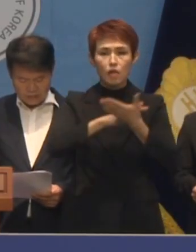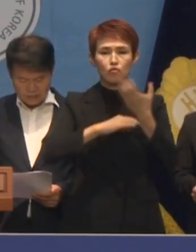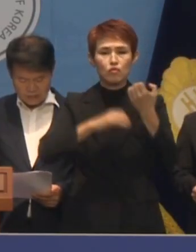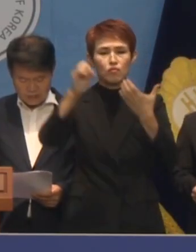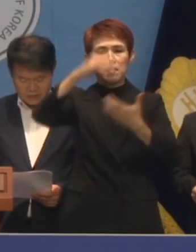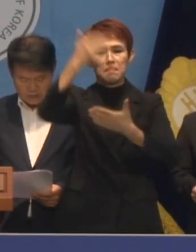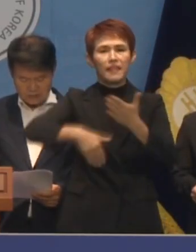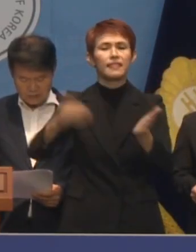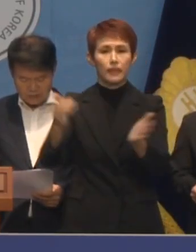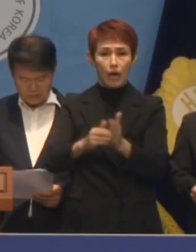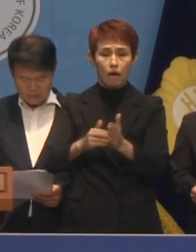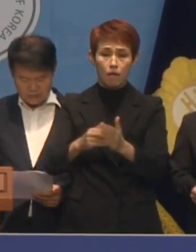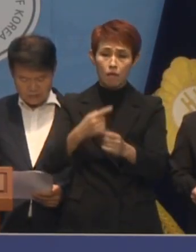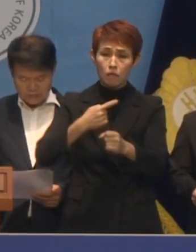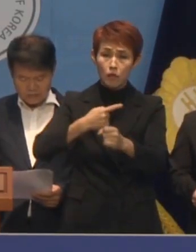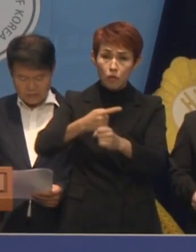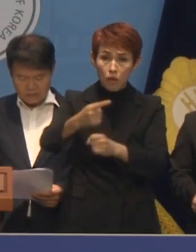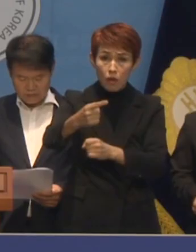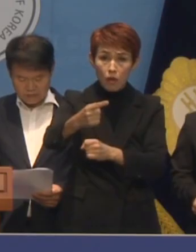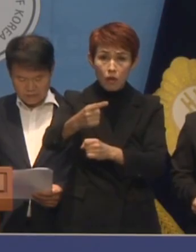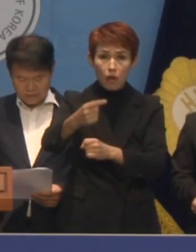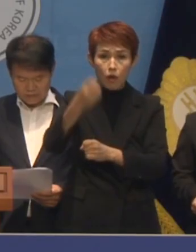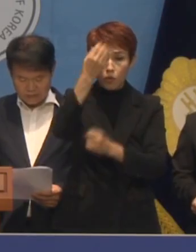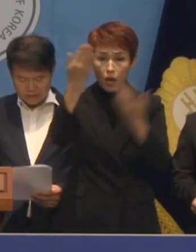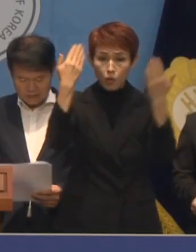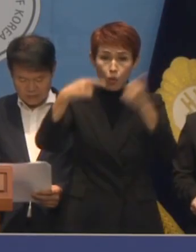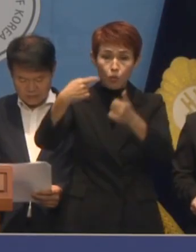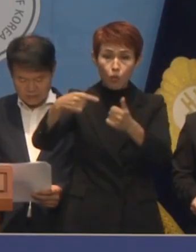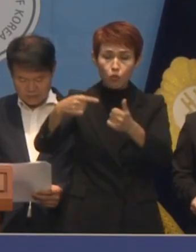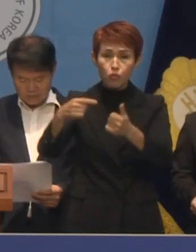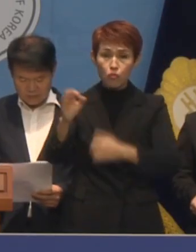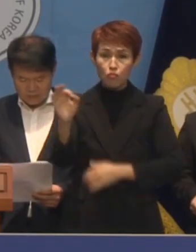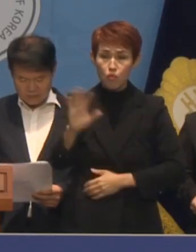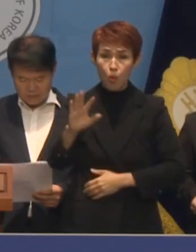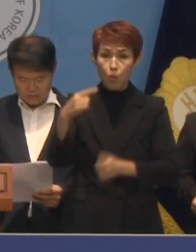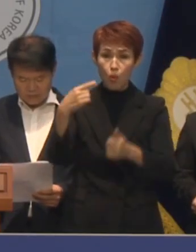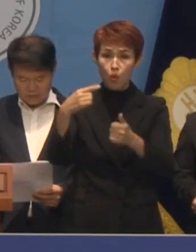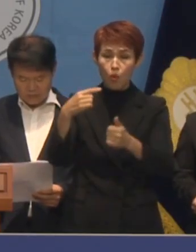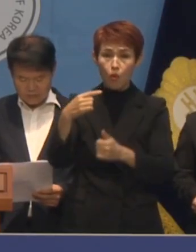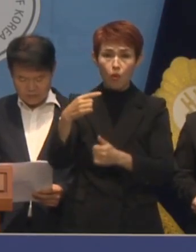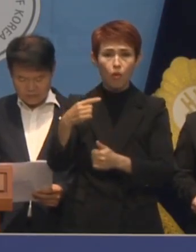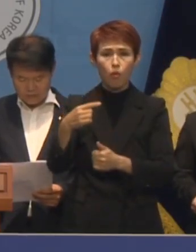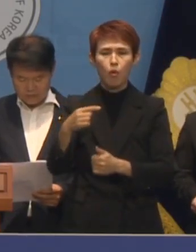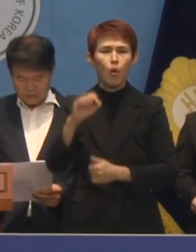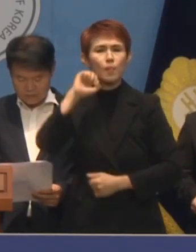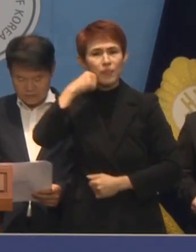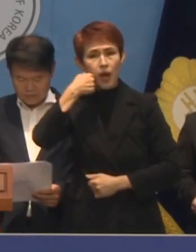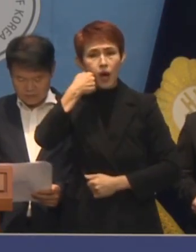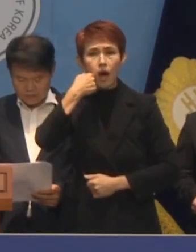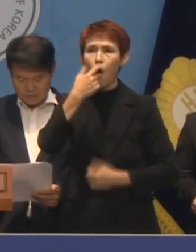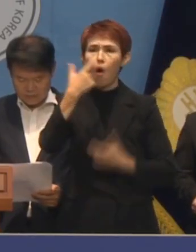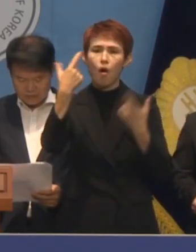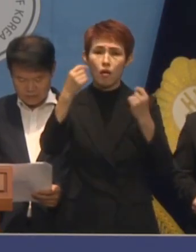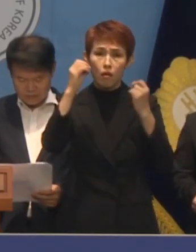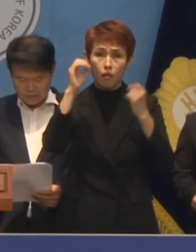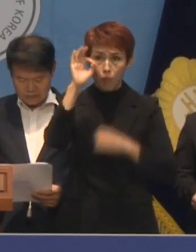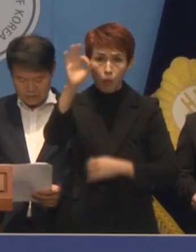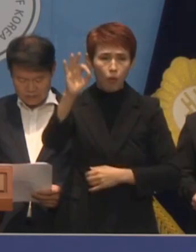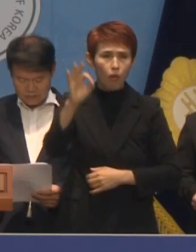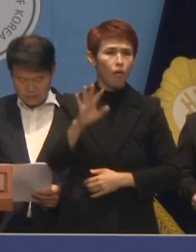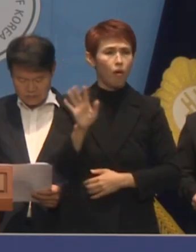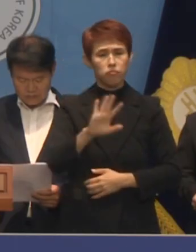삭감하여 내년에는 고교 무상교육 실시가 어려운 것처럼 여겨집니다. 사실은 전혀